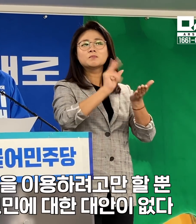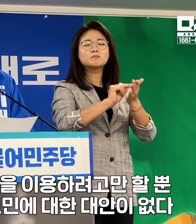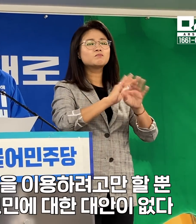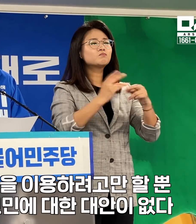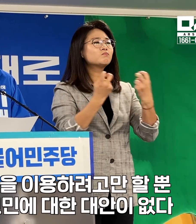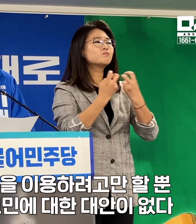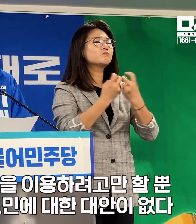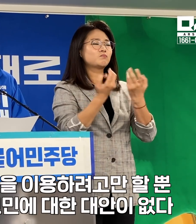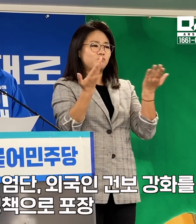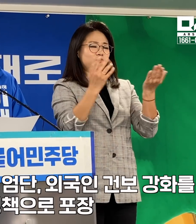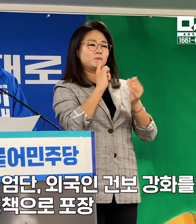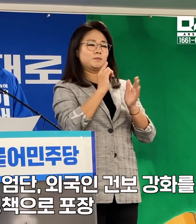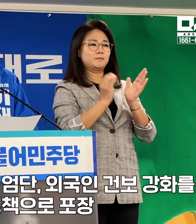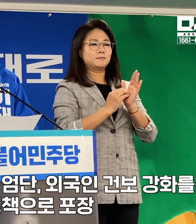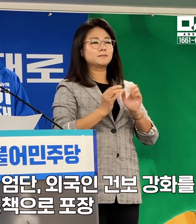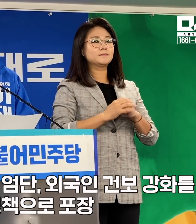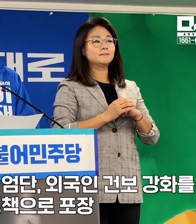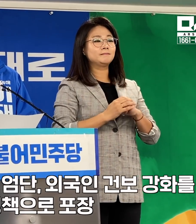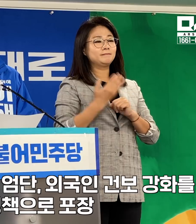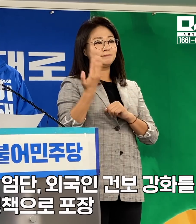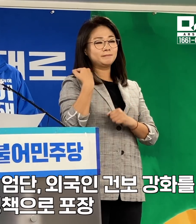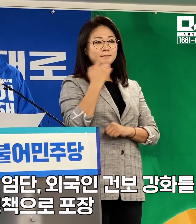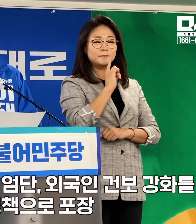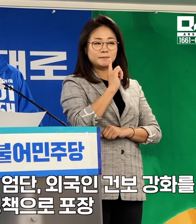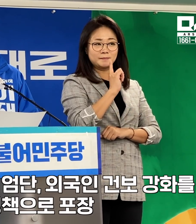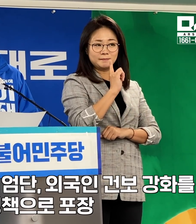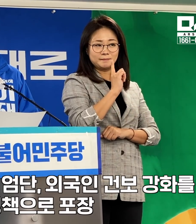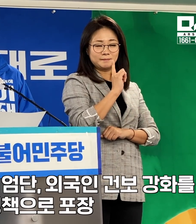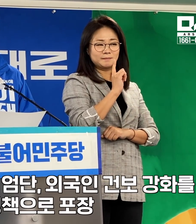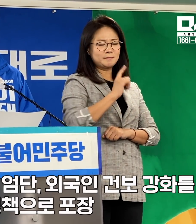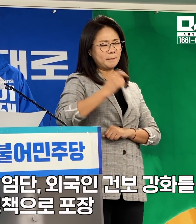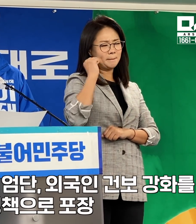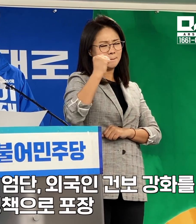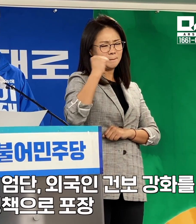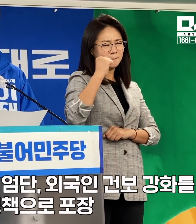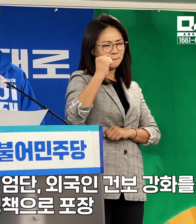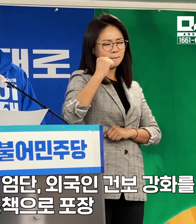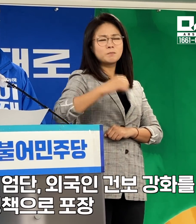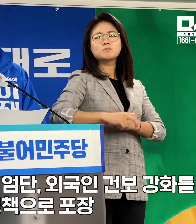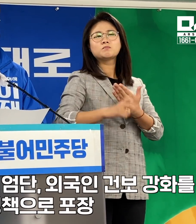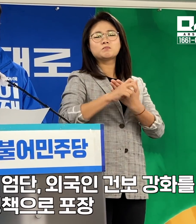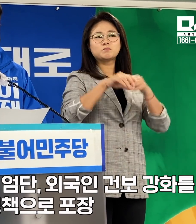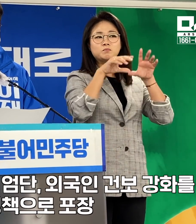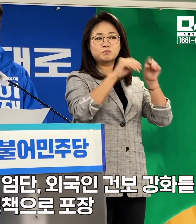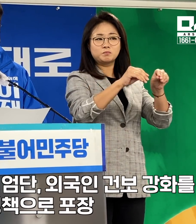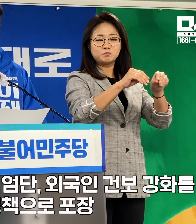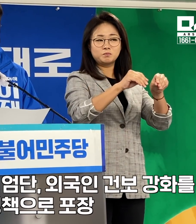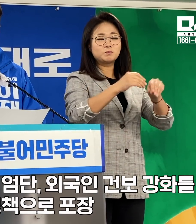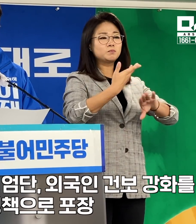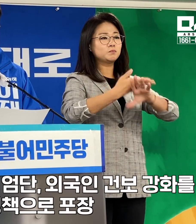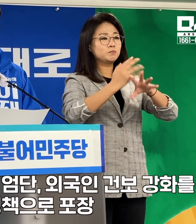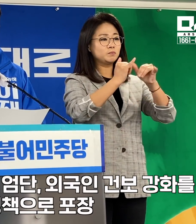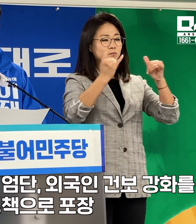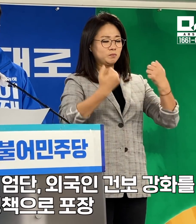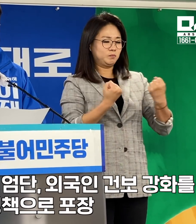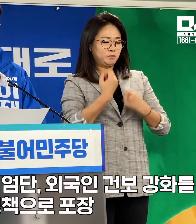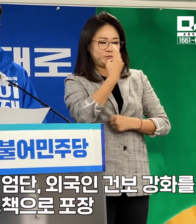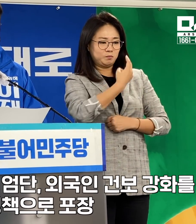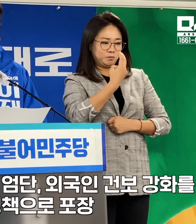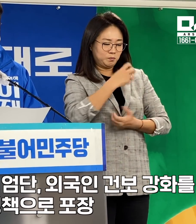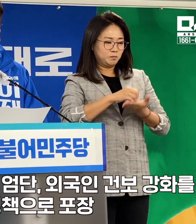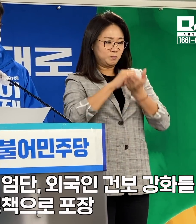대안이 없다고 말입니다. 그동안 강성노조 불법행위 엄단, 외국인 건강보험